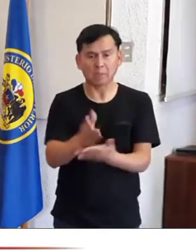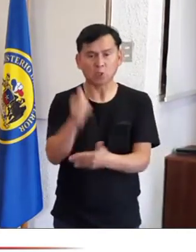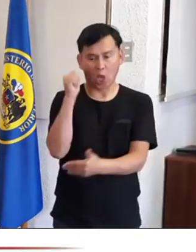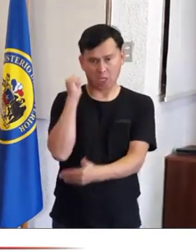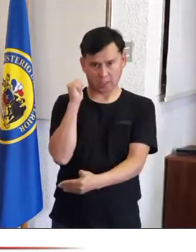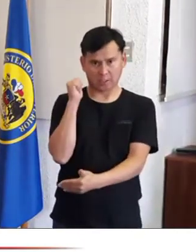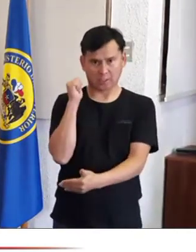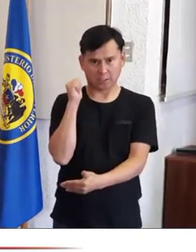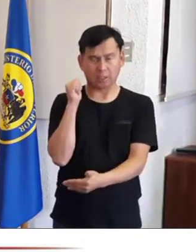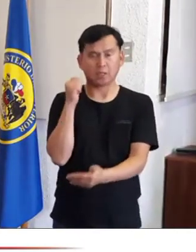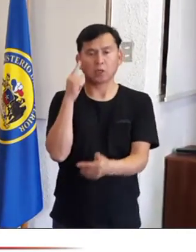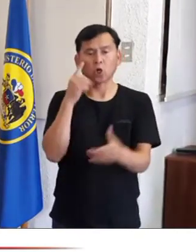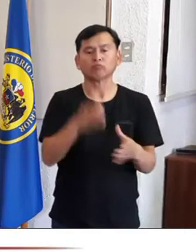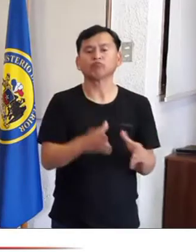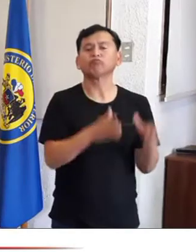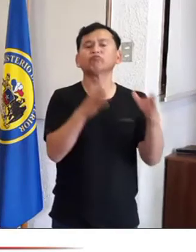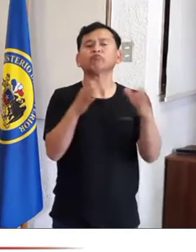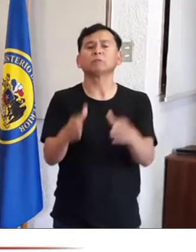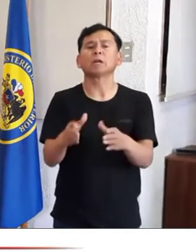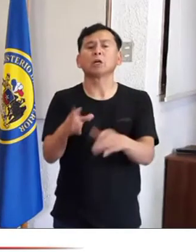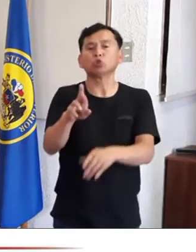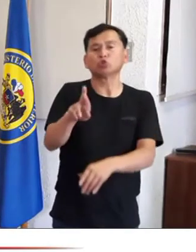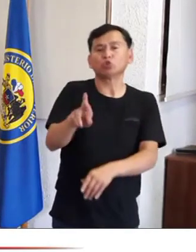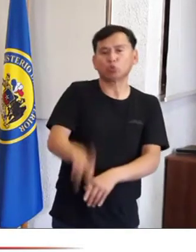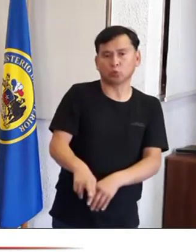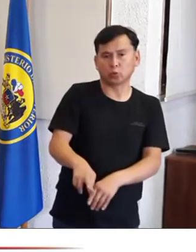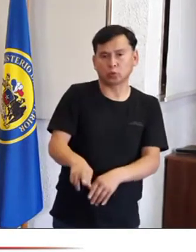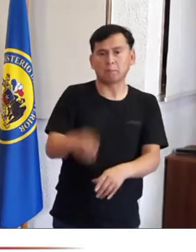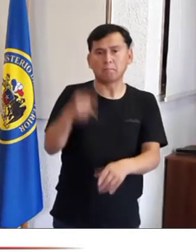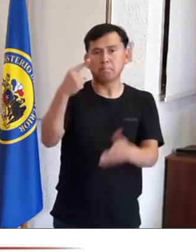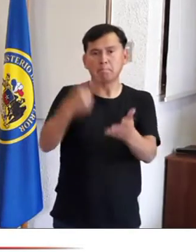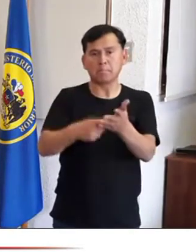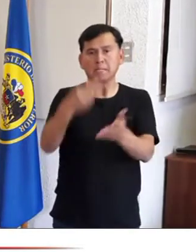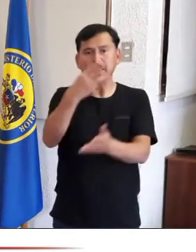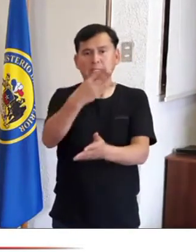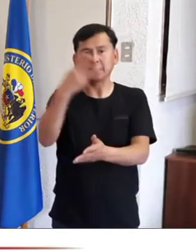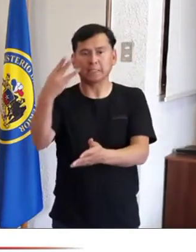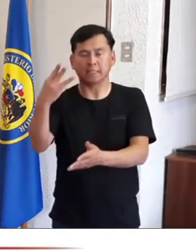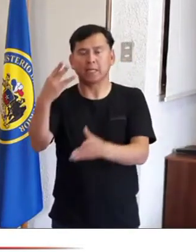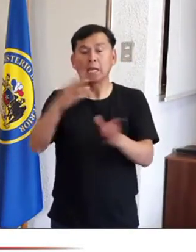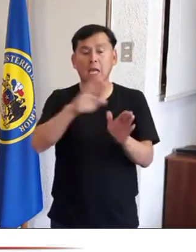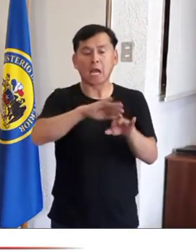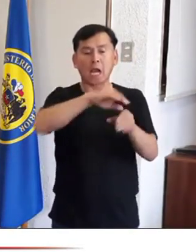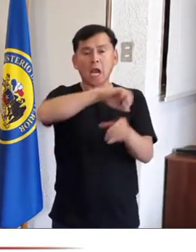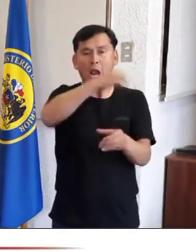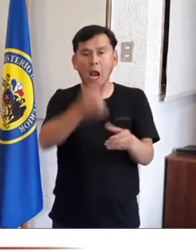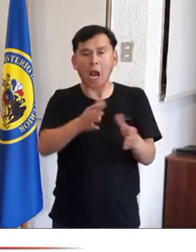día de ayer con el despacho hacia la zona sur de 1.033 canastas JUNAEB,